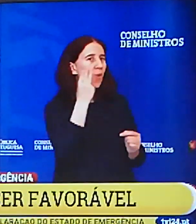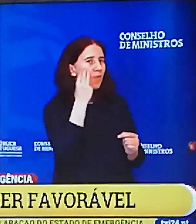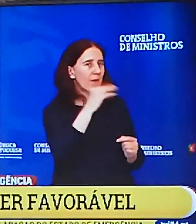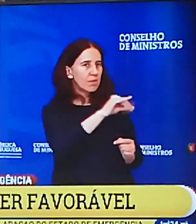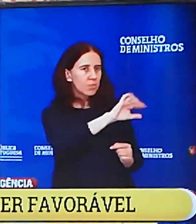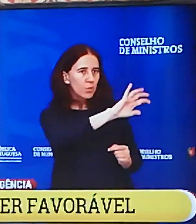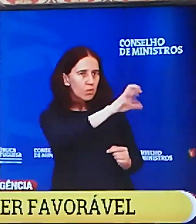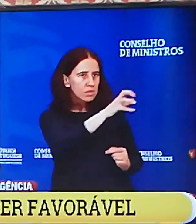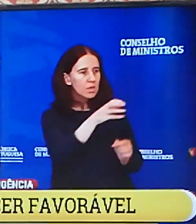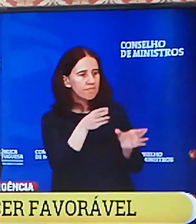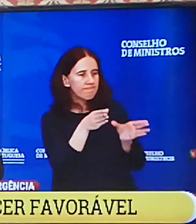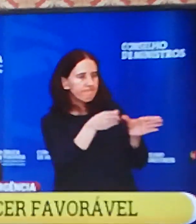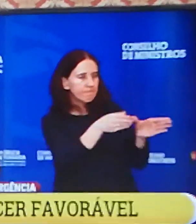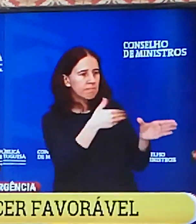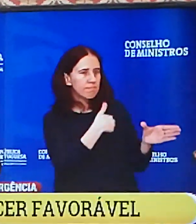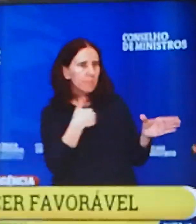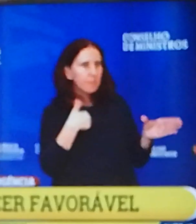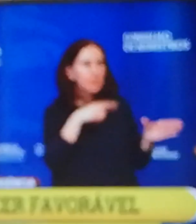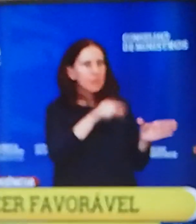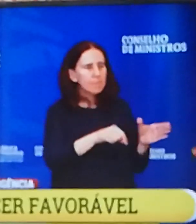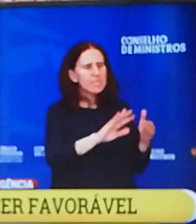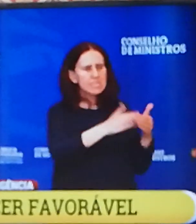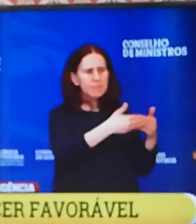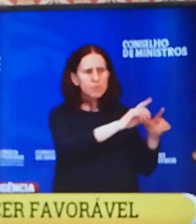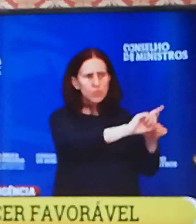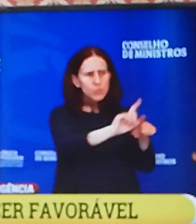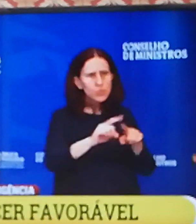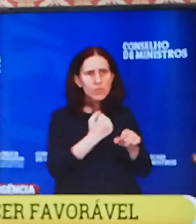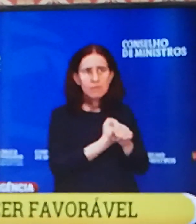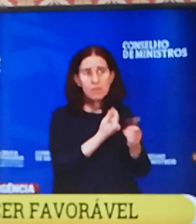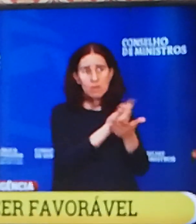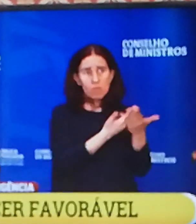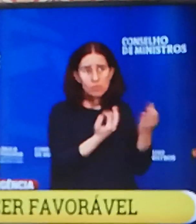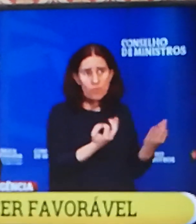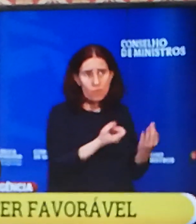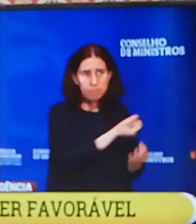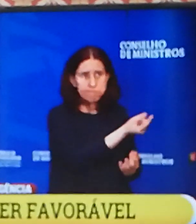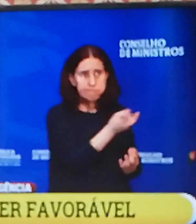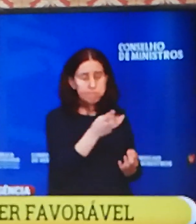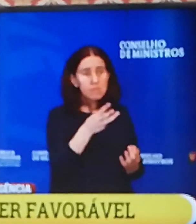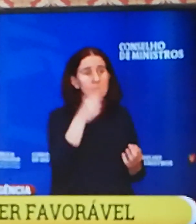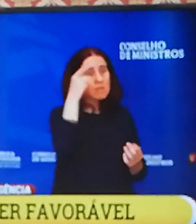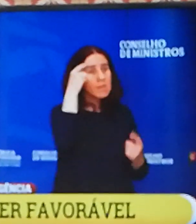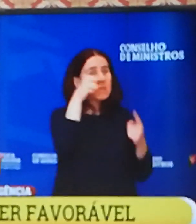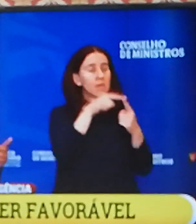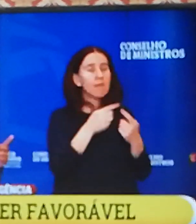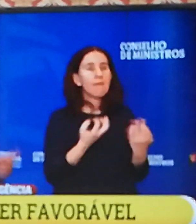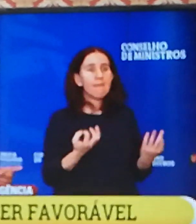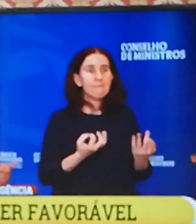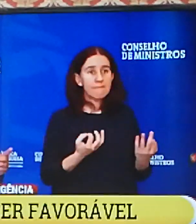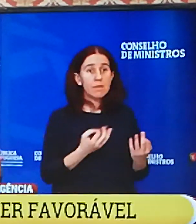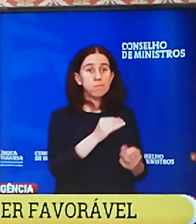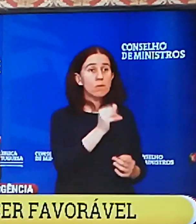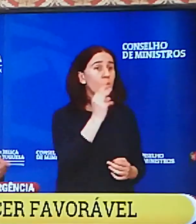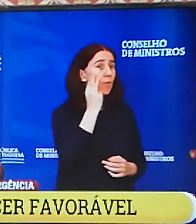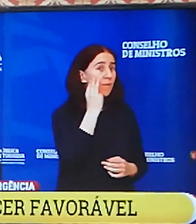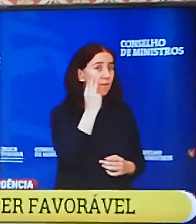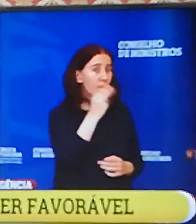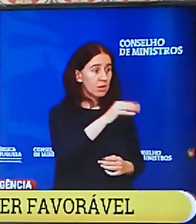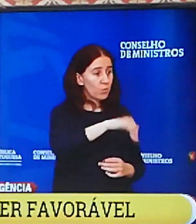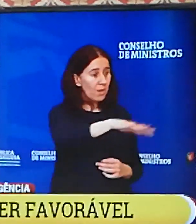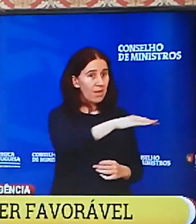sanitária e com o encerramento de um conjunto muito vasto de atividades económicas, tendo em conta o facto de, em Ovar, ter sido o